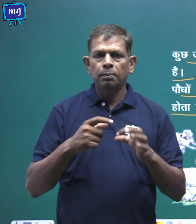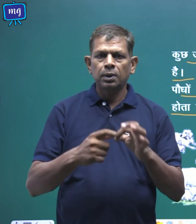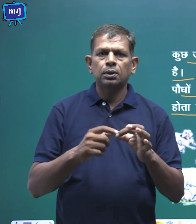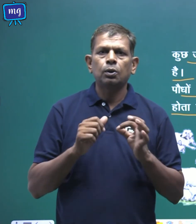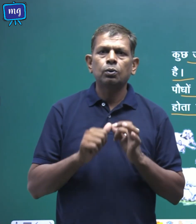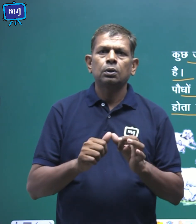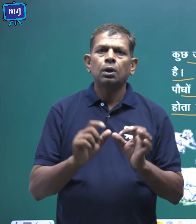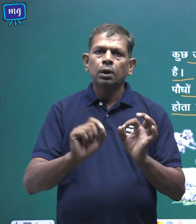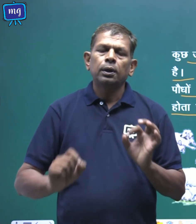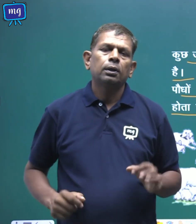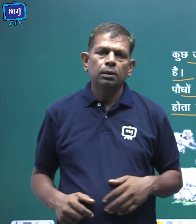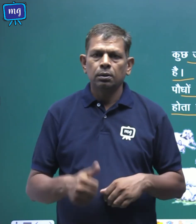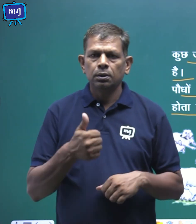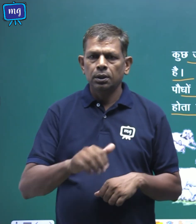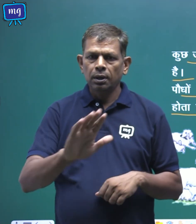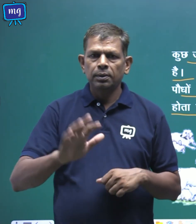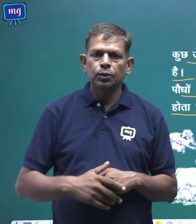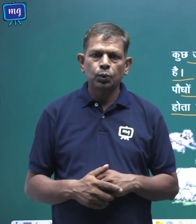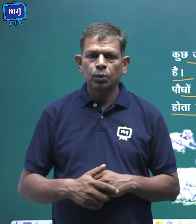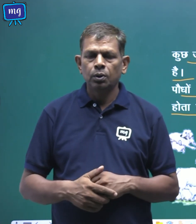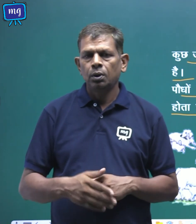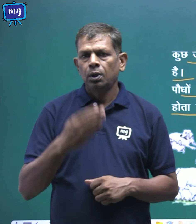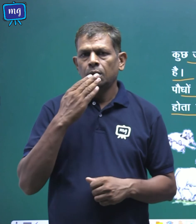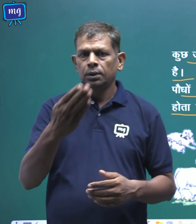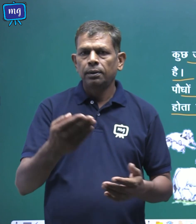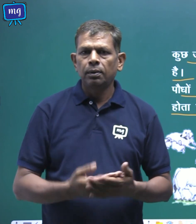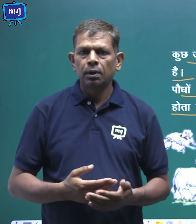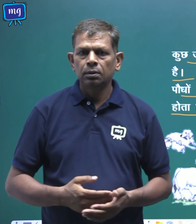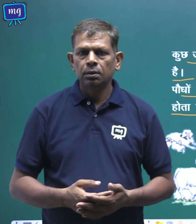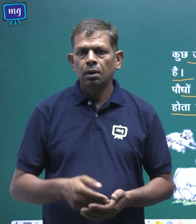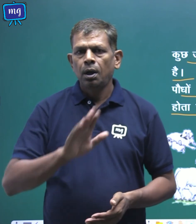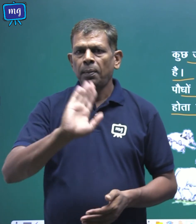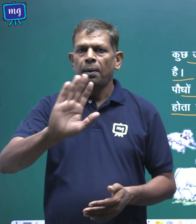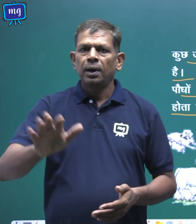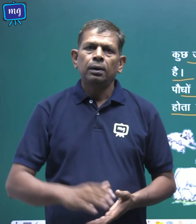ठीक है बच्चों, धन्यवाद, बाय बाय।